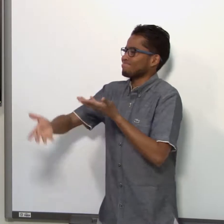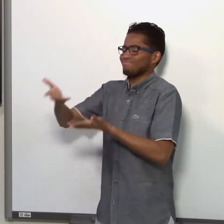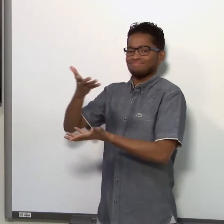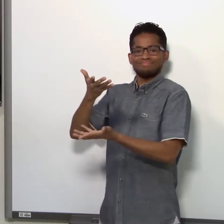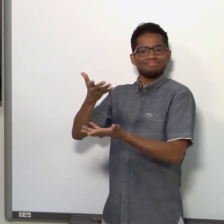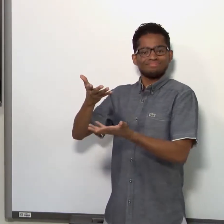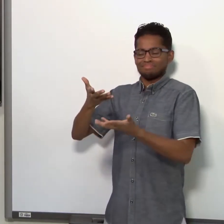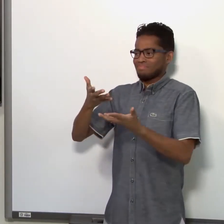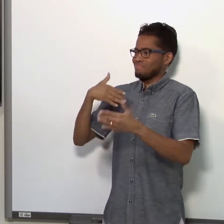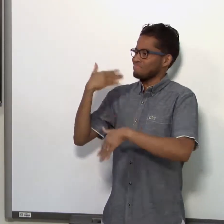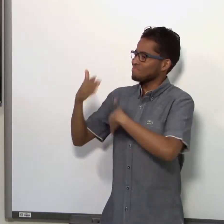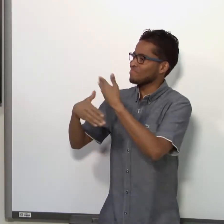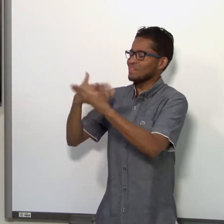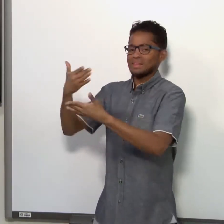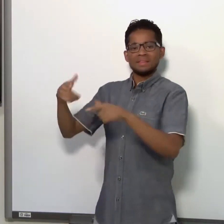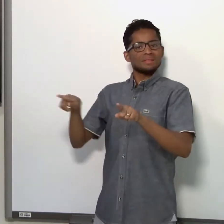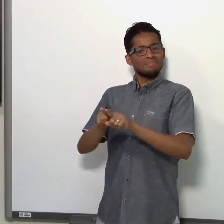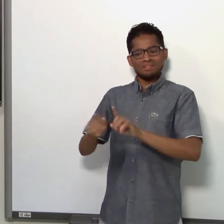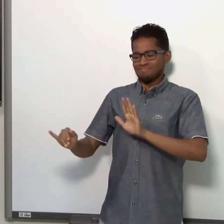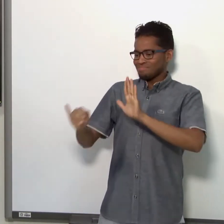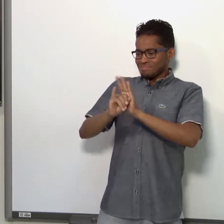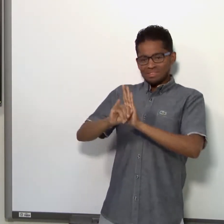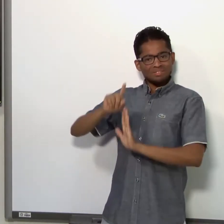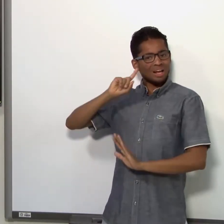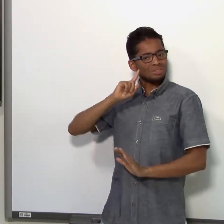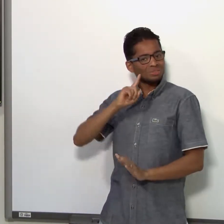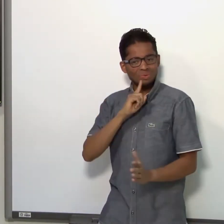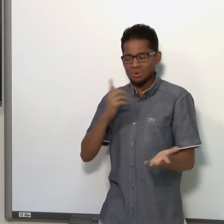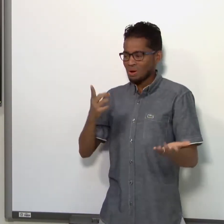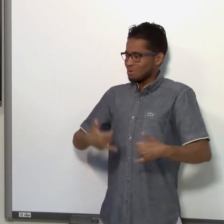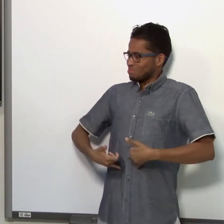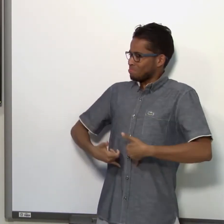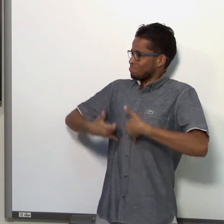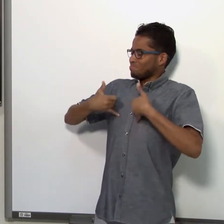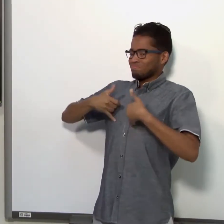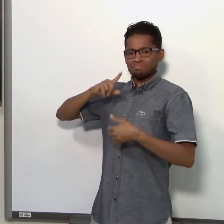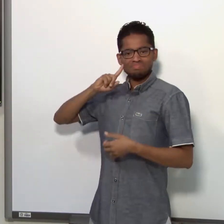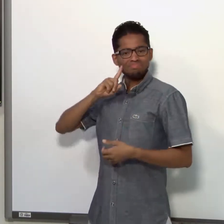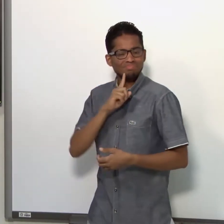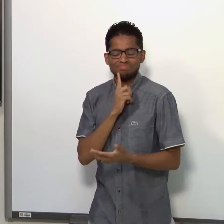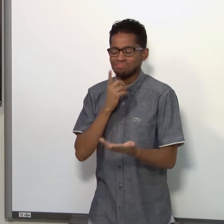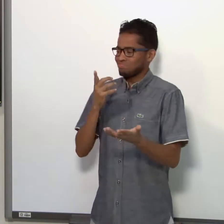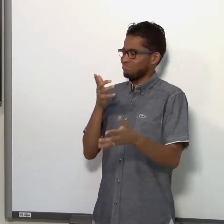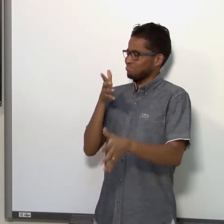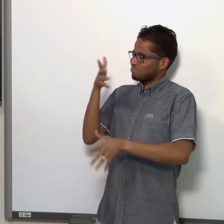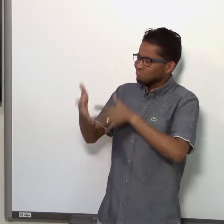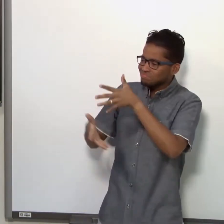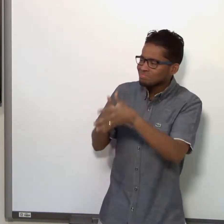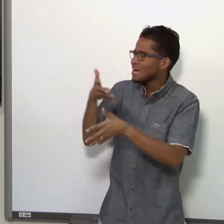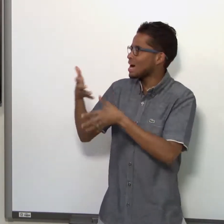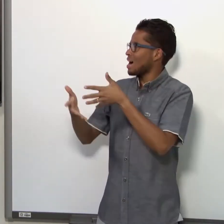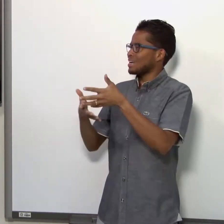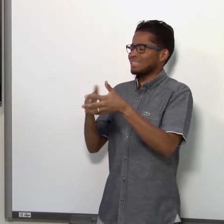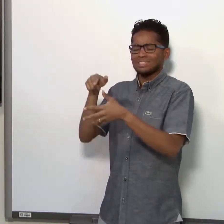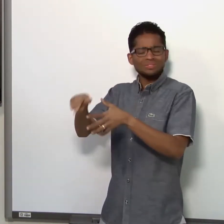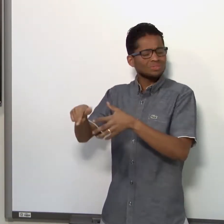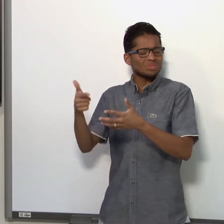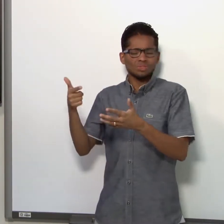A prática da alteridade, um se colocando no lugar do outro, através das interações. E isso foi